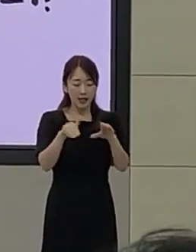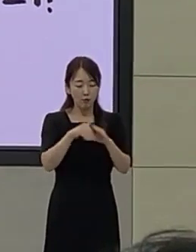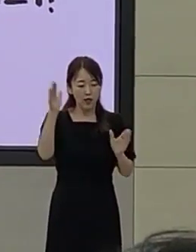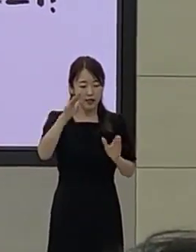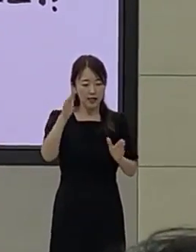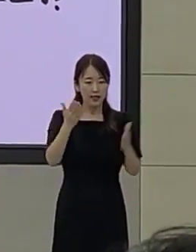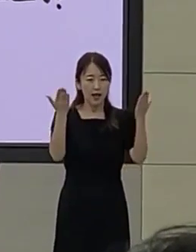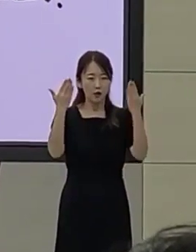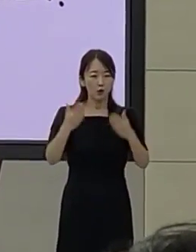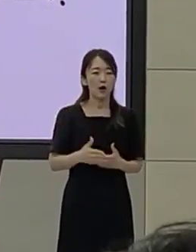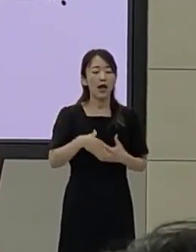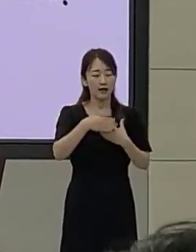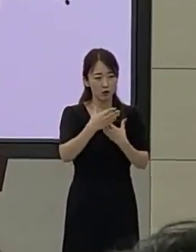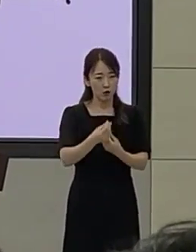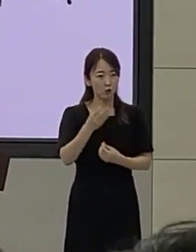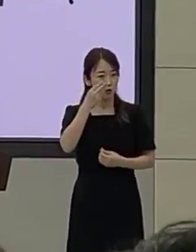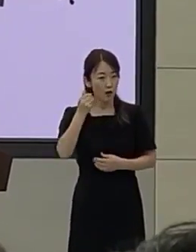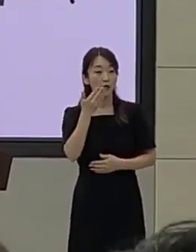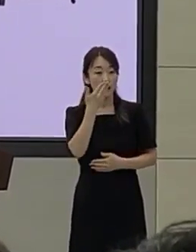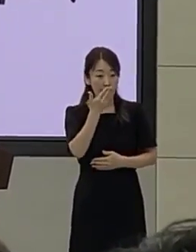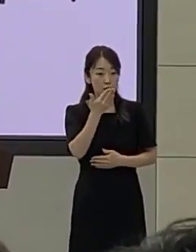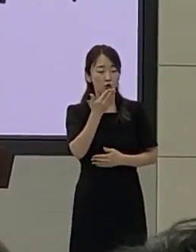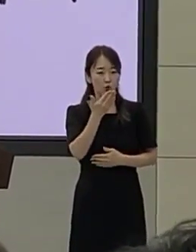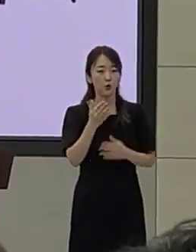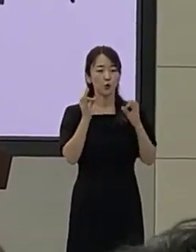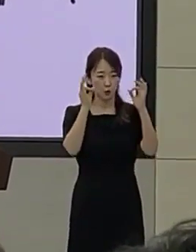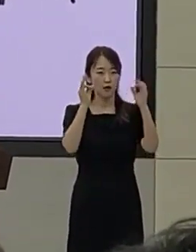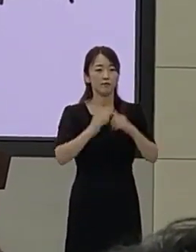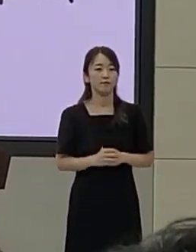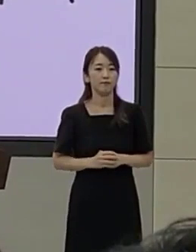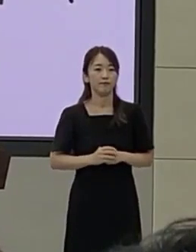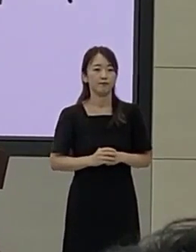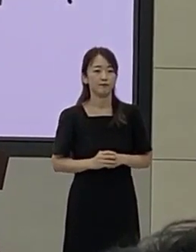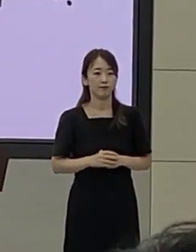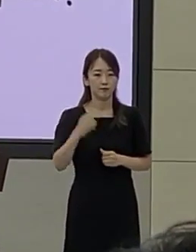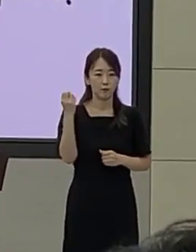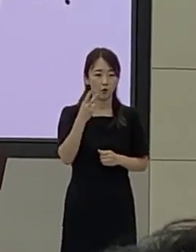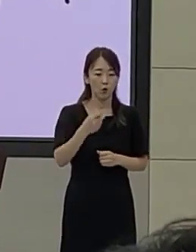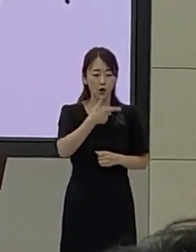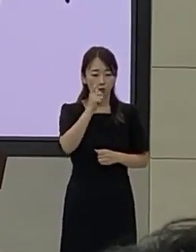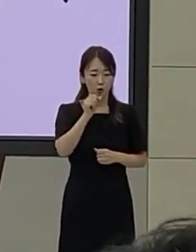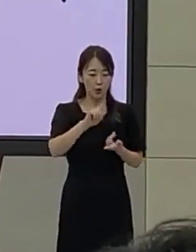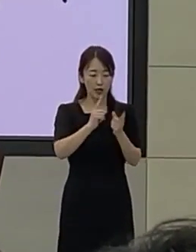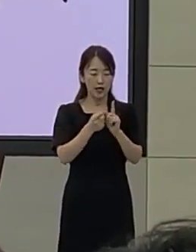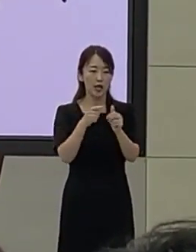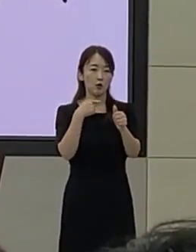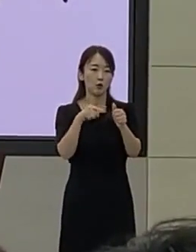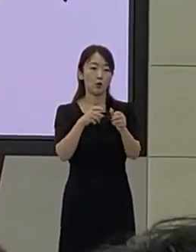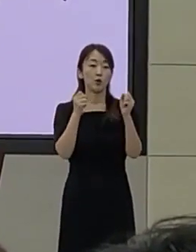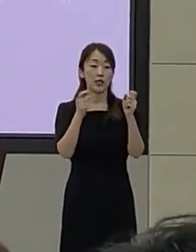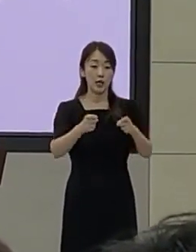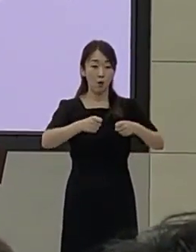학생들이 학교 생활에 안정적으로 적응할 수 있도록 하겠습니다. 또한 부족한